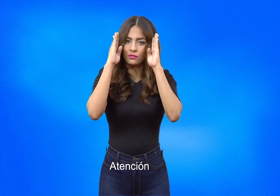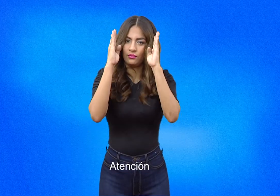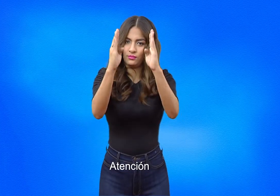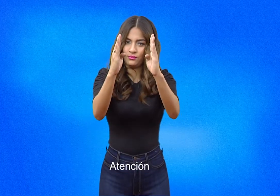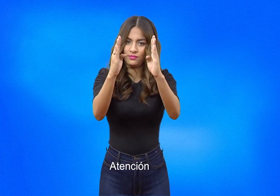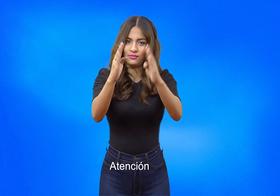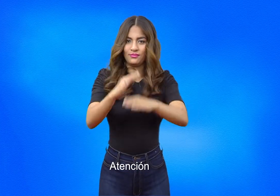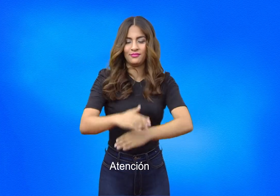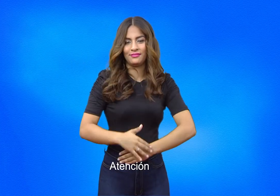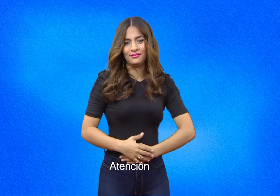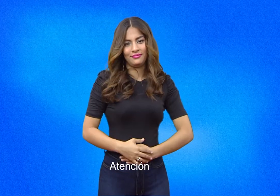Atención.